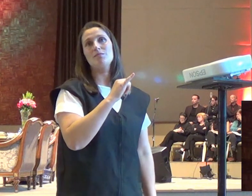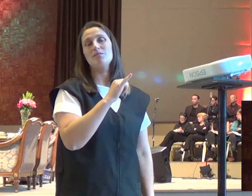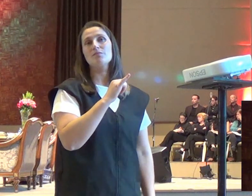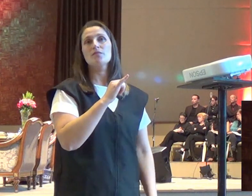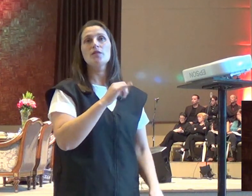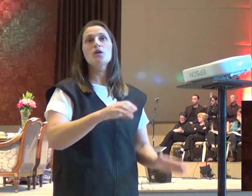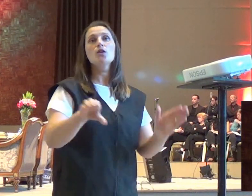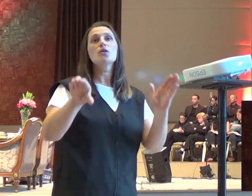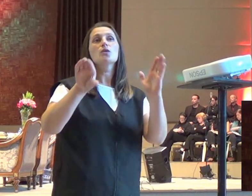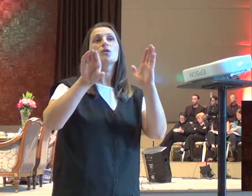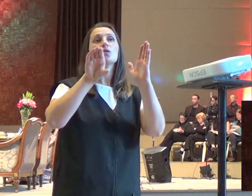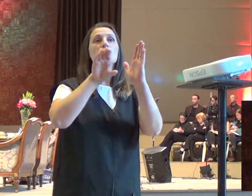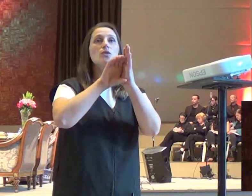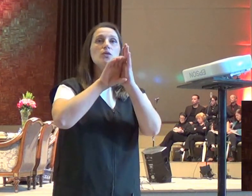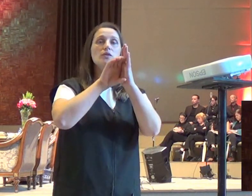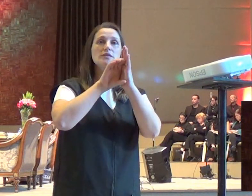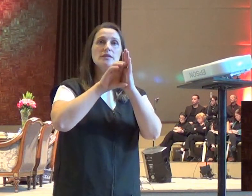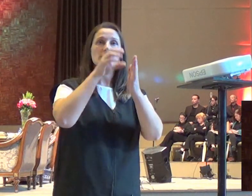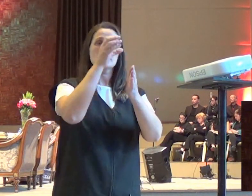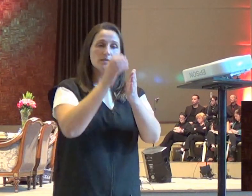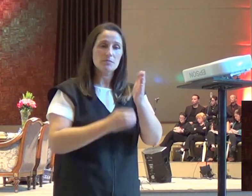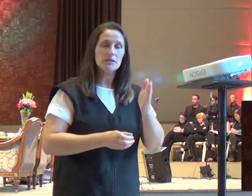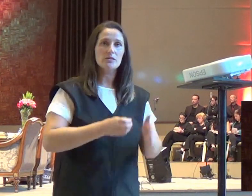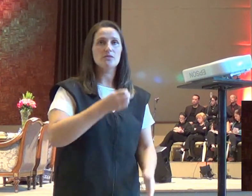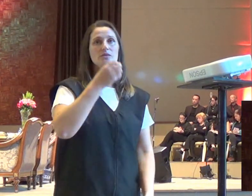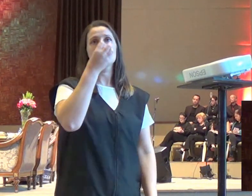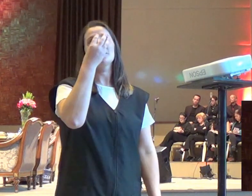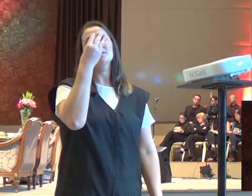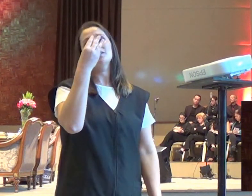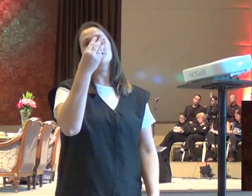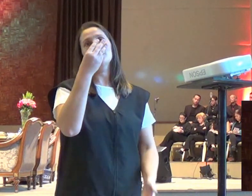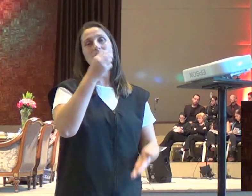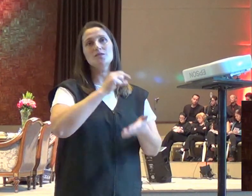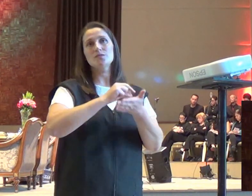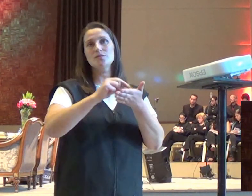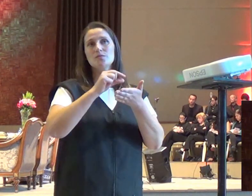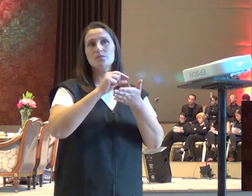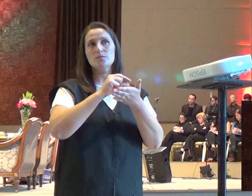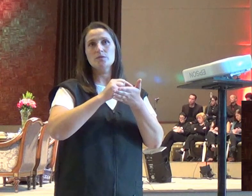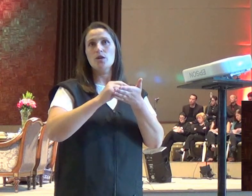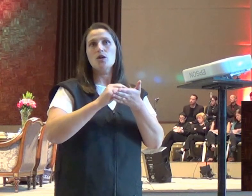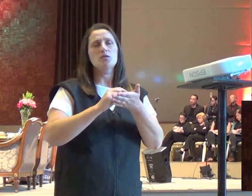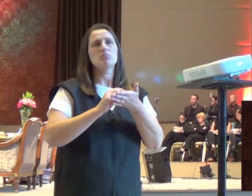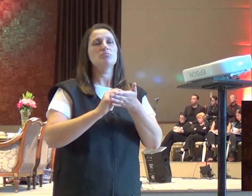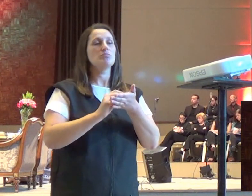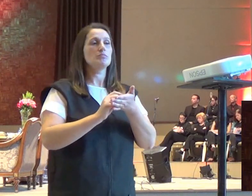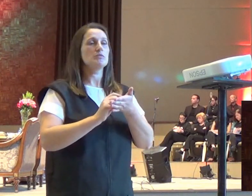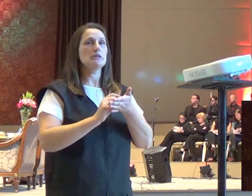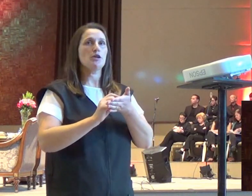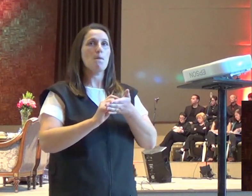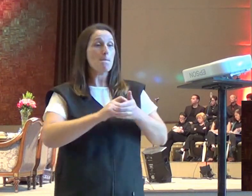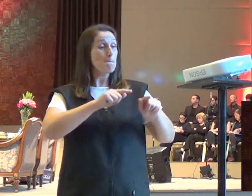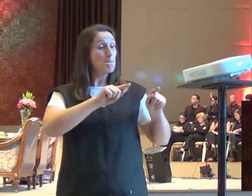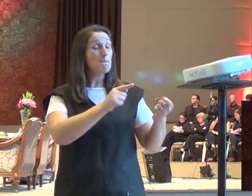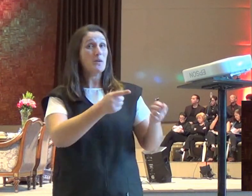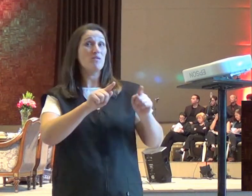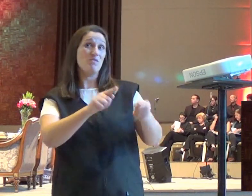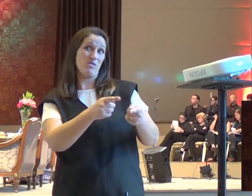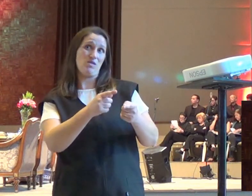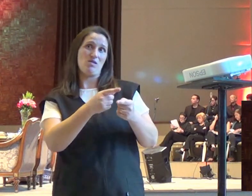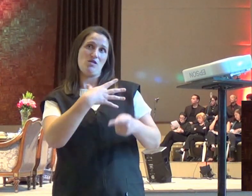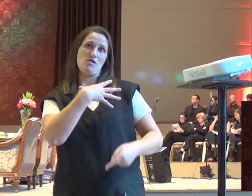Colossenses 3 diz assim, pois não irritem os seus filhos para que eles não